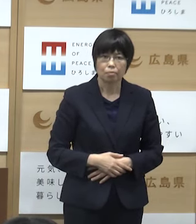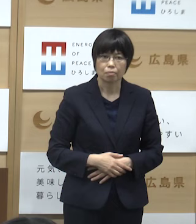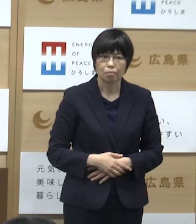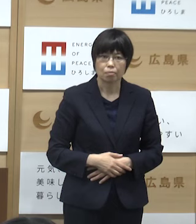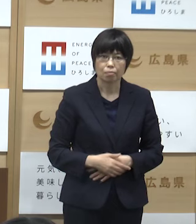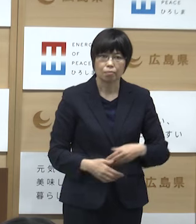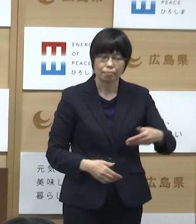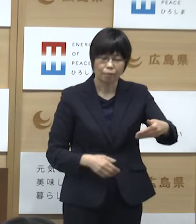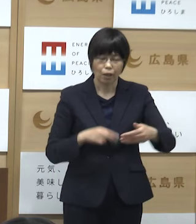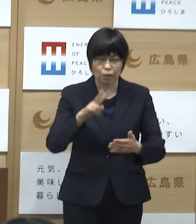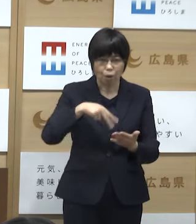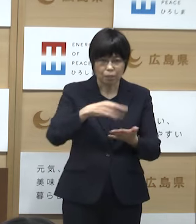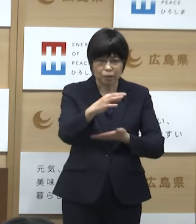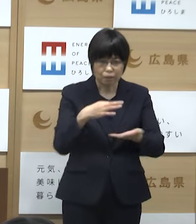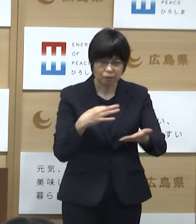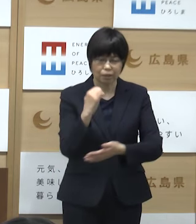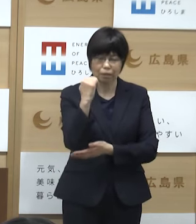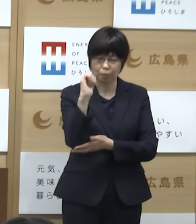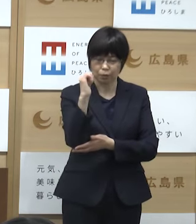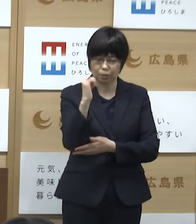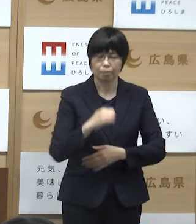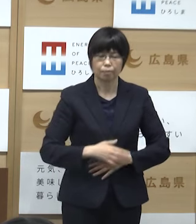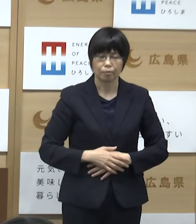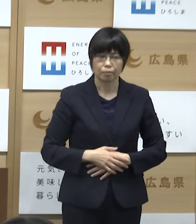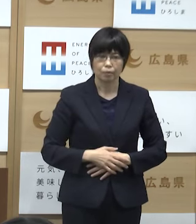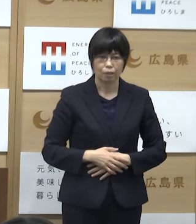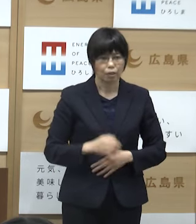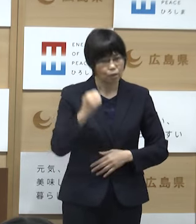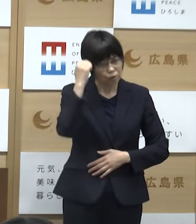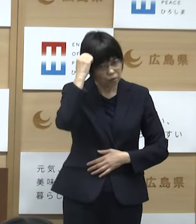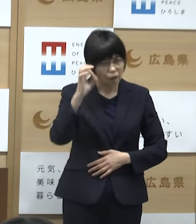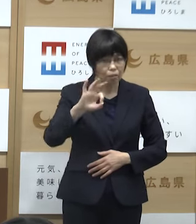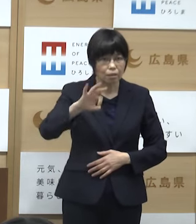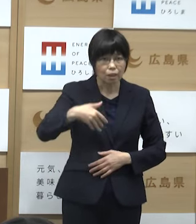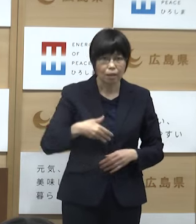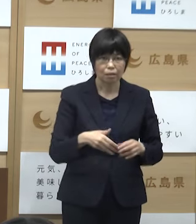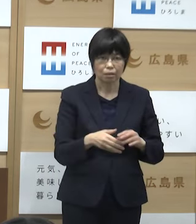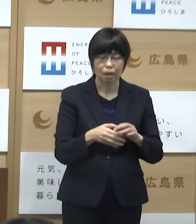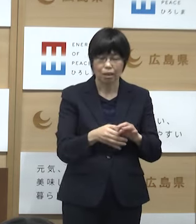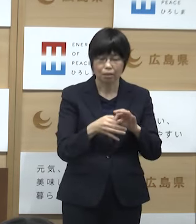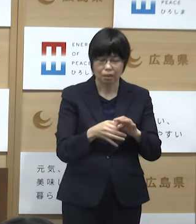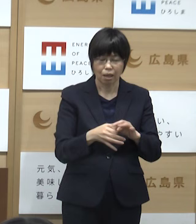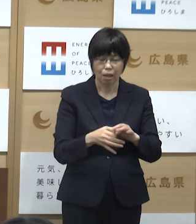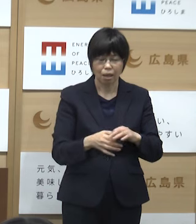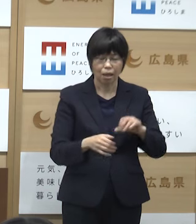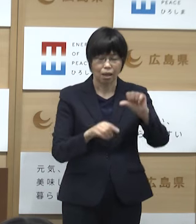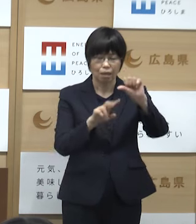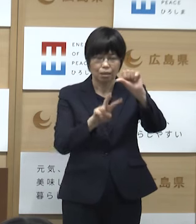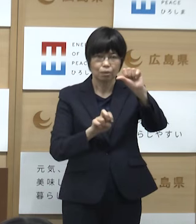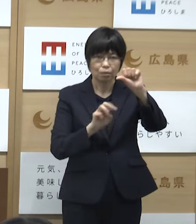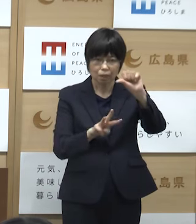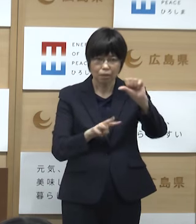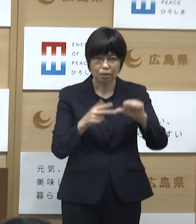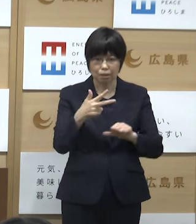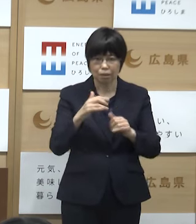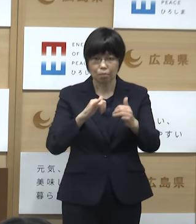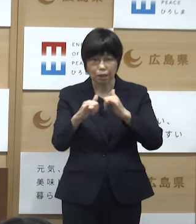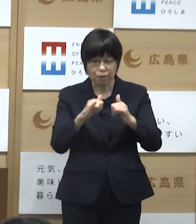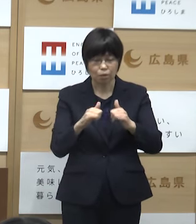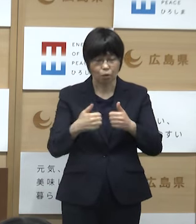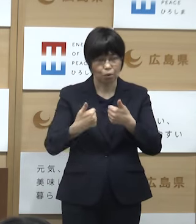すいません、読売新聞の岡本と申します。宿泊税に関して23日に市町との協議があったと思うんですけども